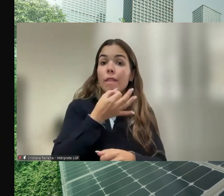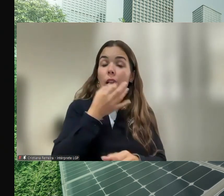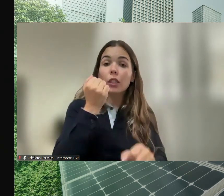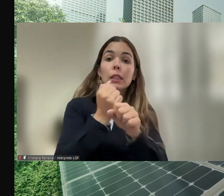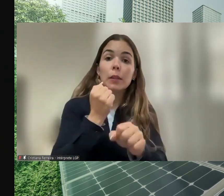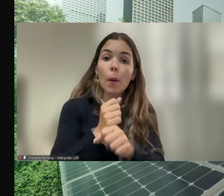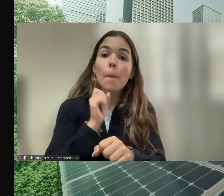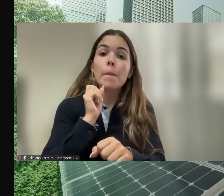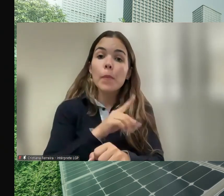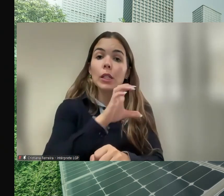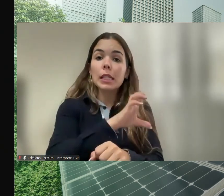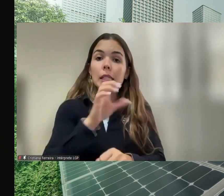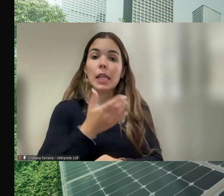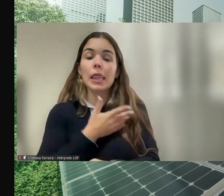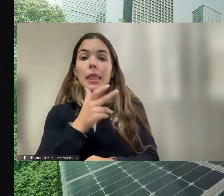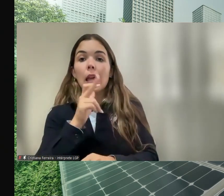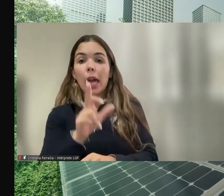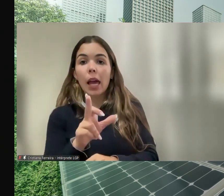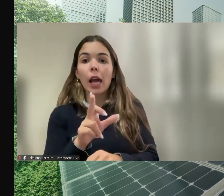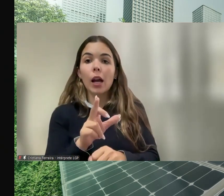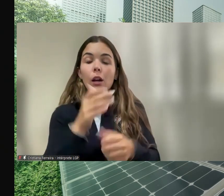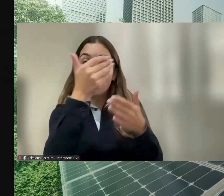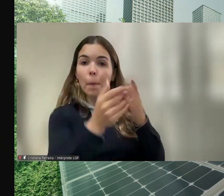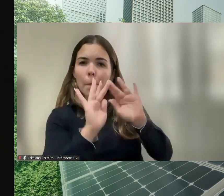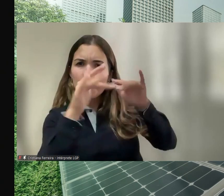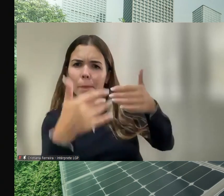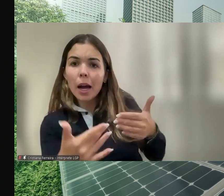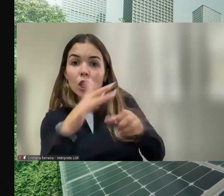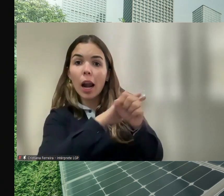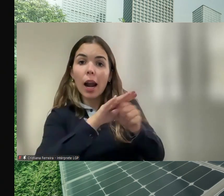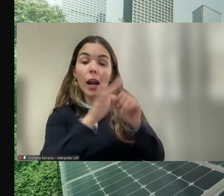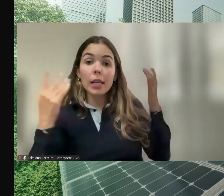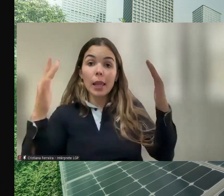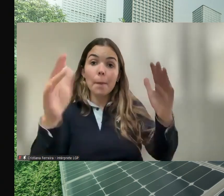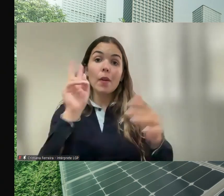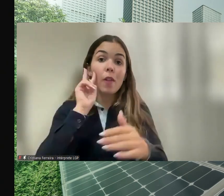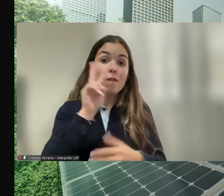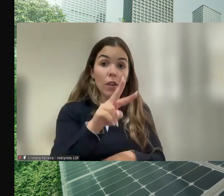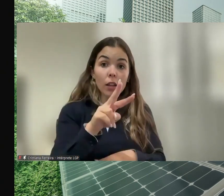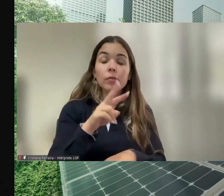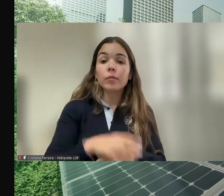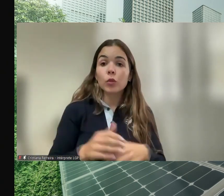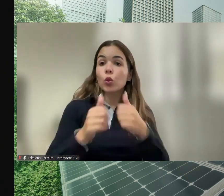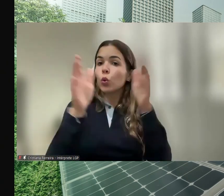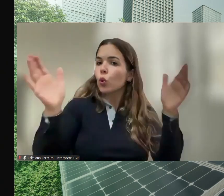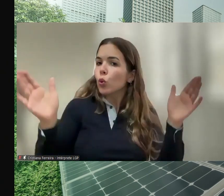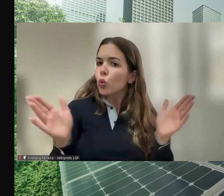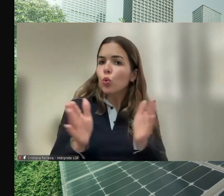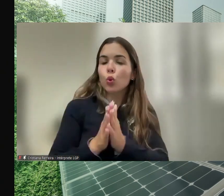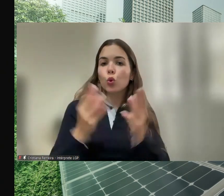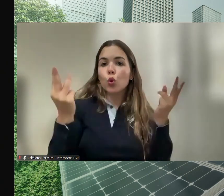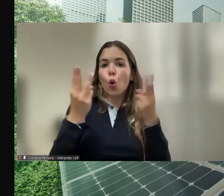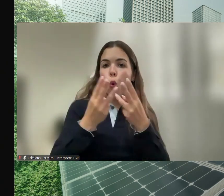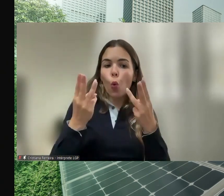a página da CCDF, a área de ambiente, economia circular, está lá todos os webinars que